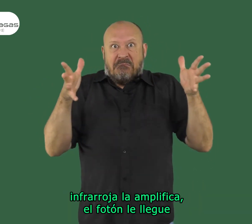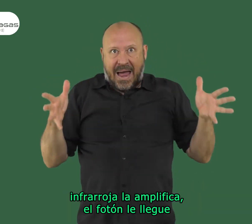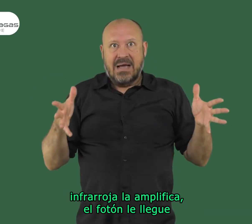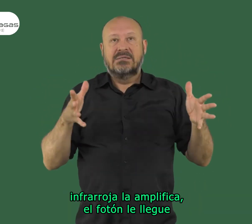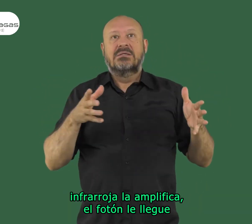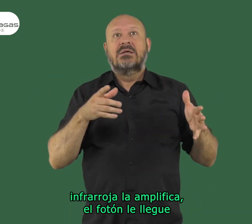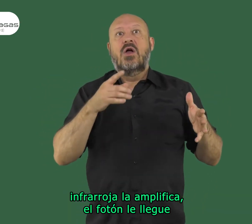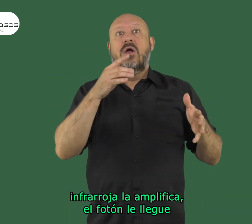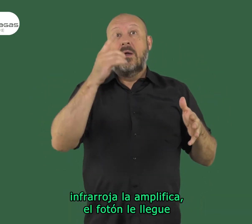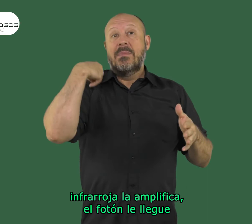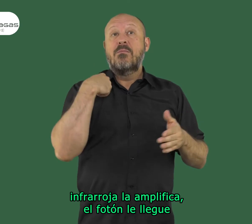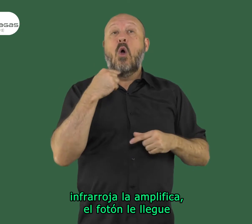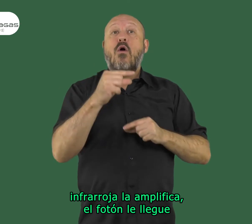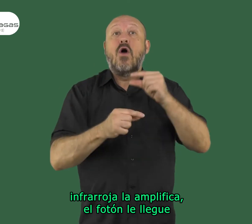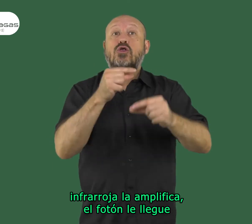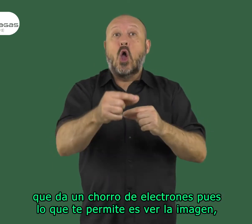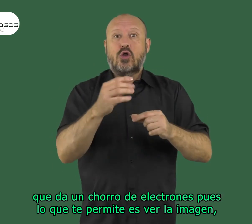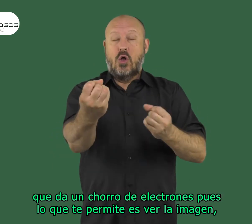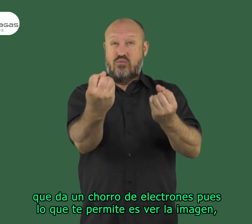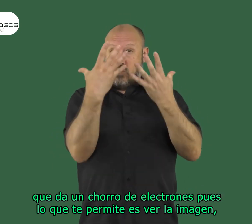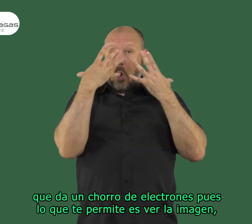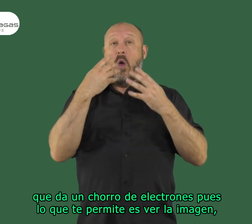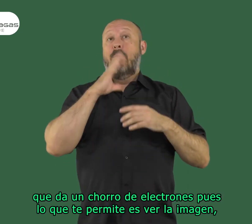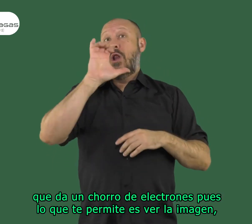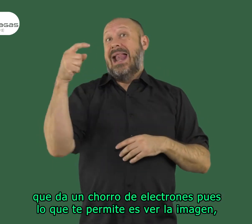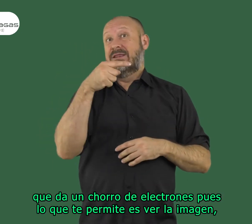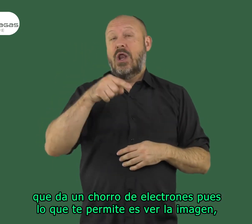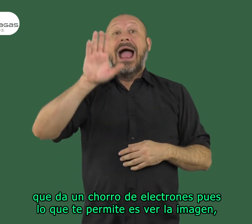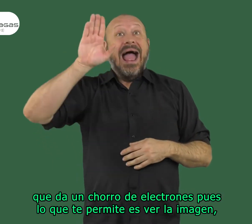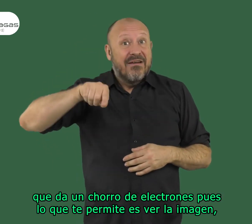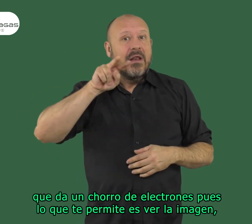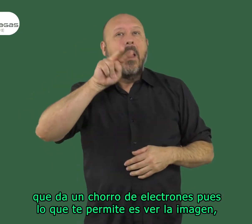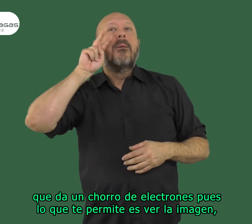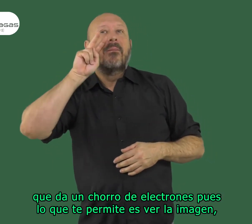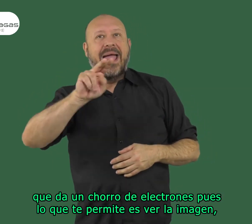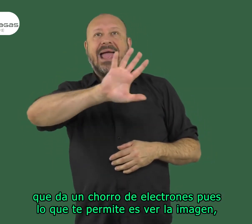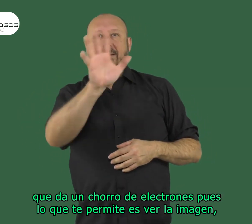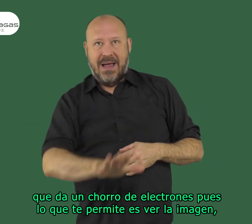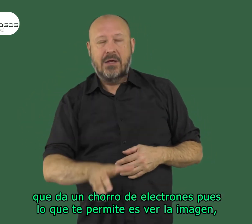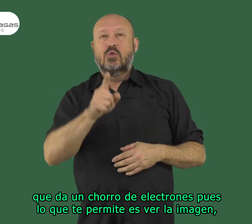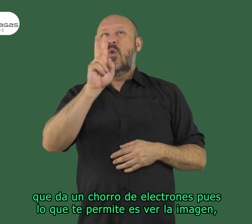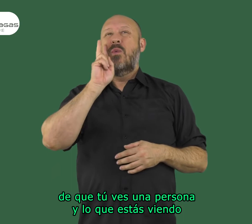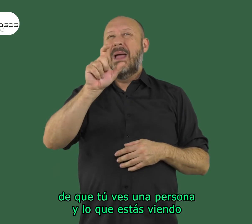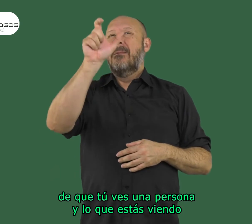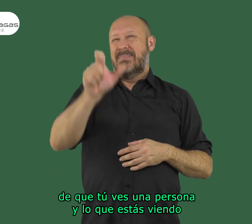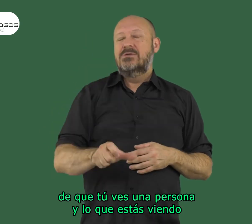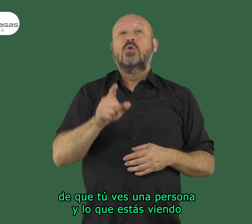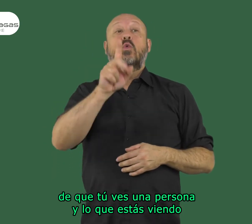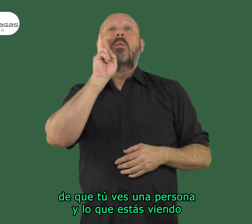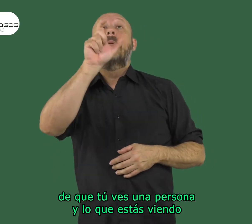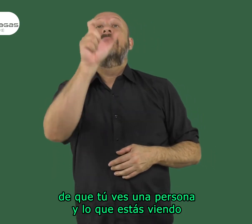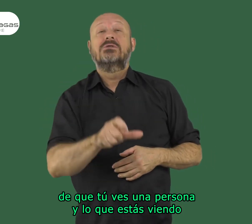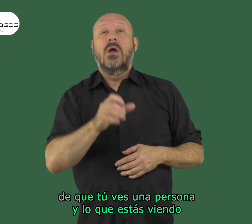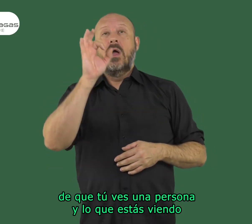la amplifica, el fotón le llega y genera un chorro de electrones, pues lo que te permite es ver la imagen de que tú ves una